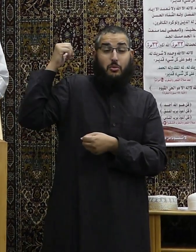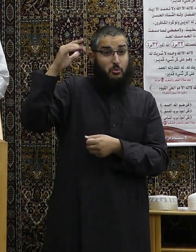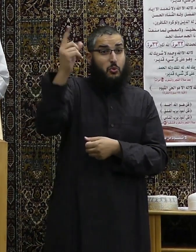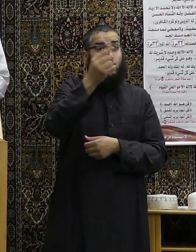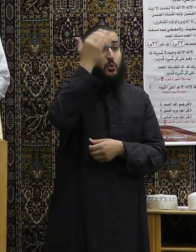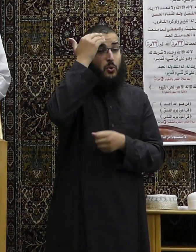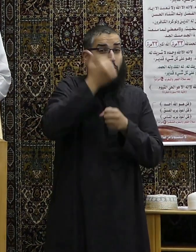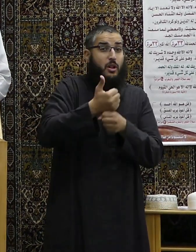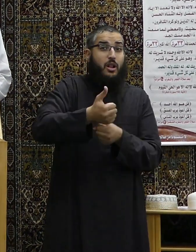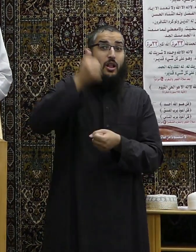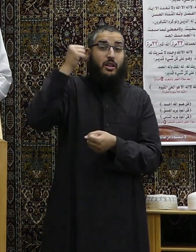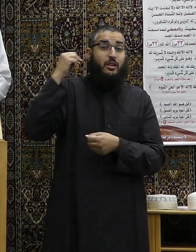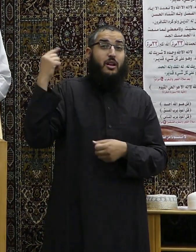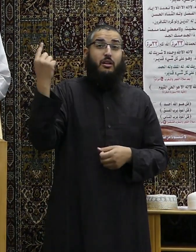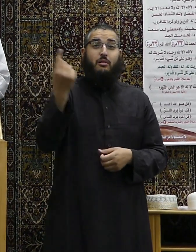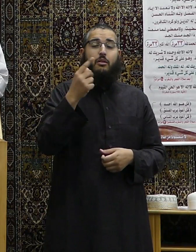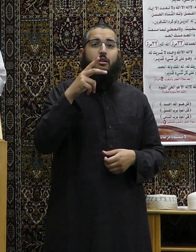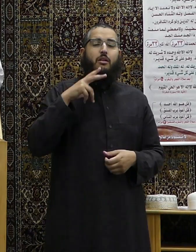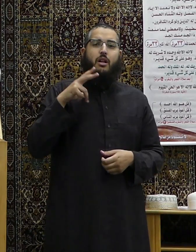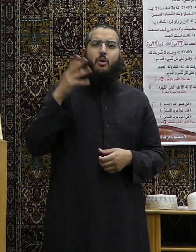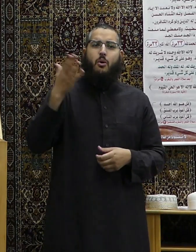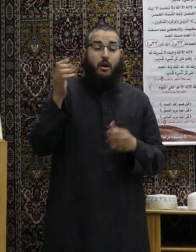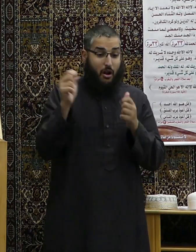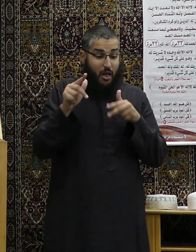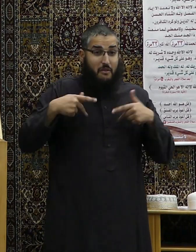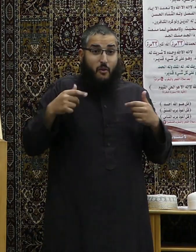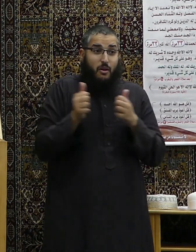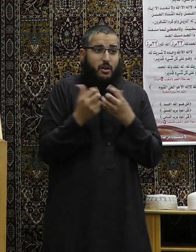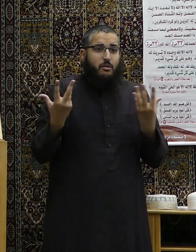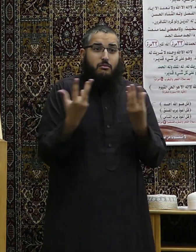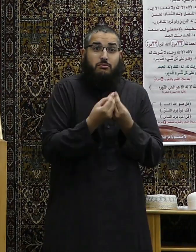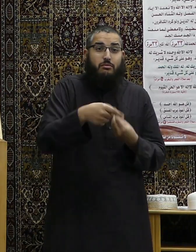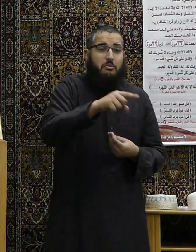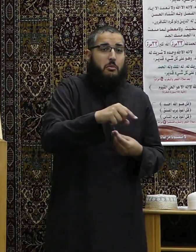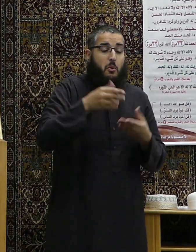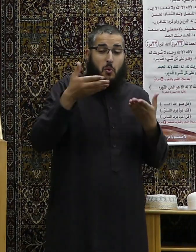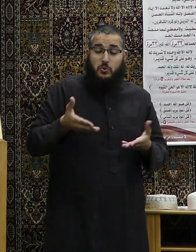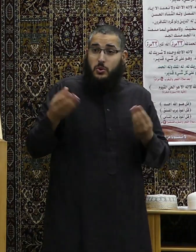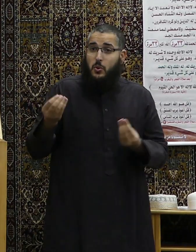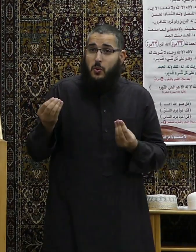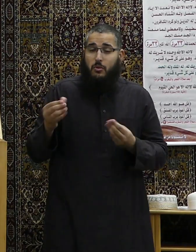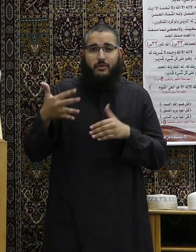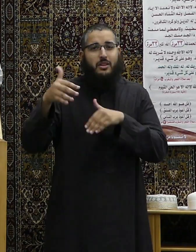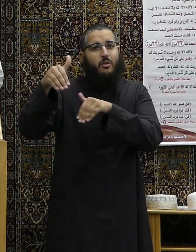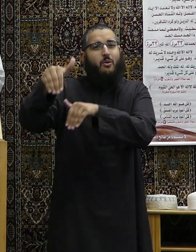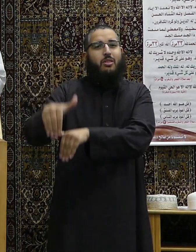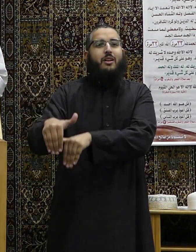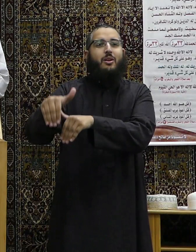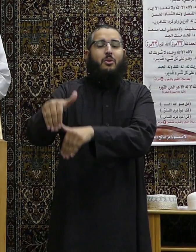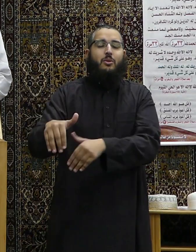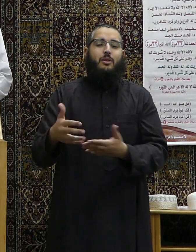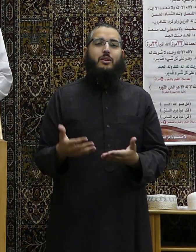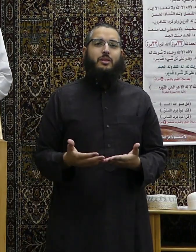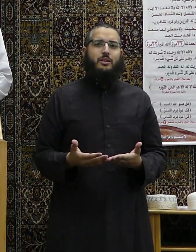avons connu des gens l'année dernière qui étaient avec nous. Et aujourd'hui, ils sont sous terre dans le